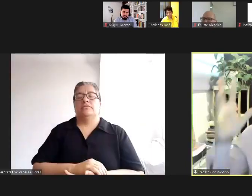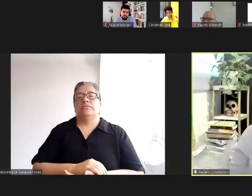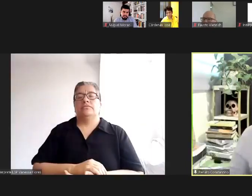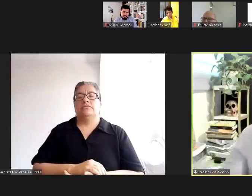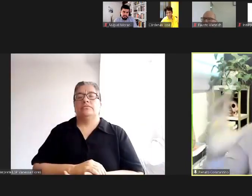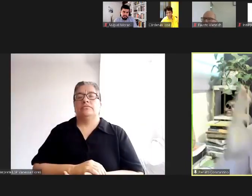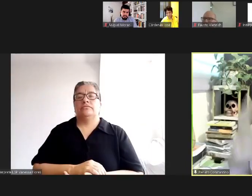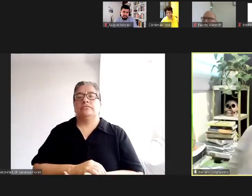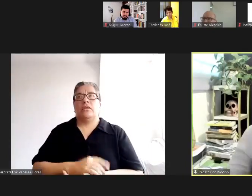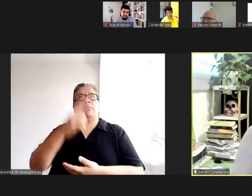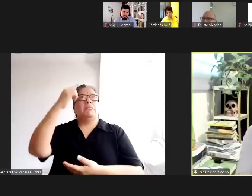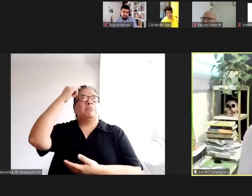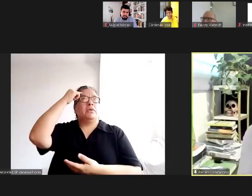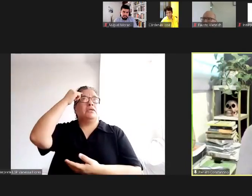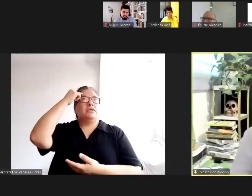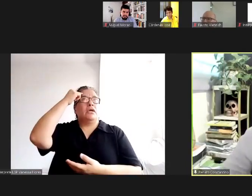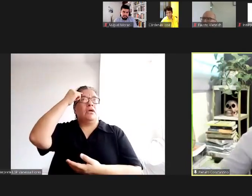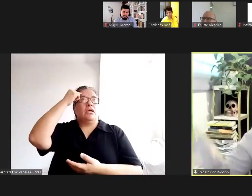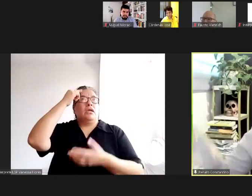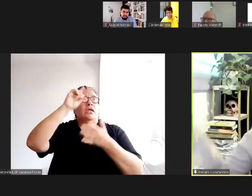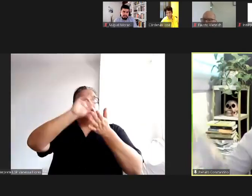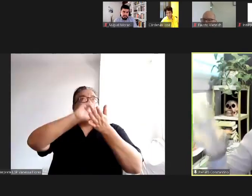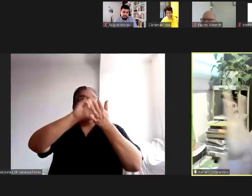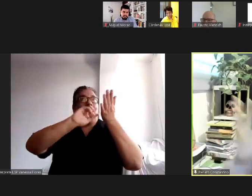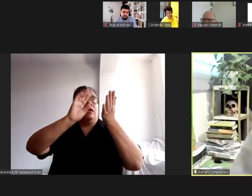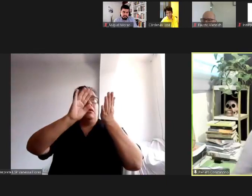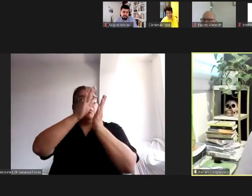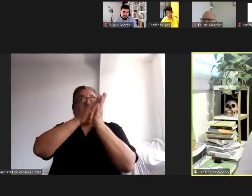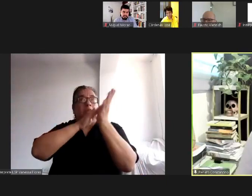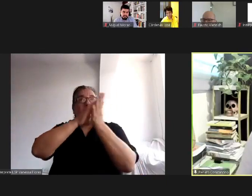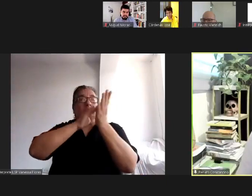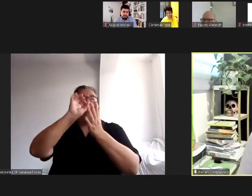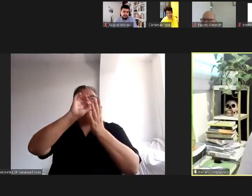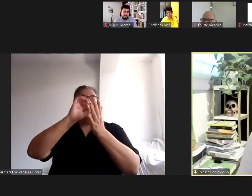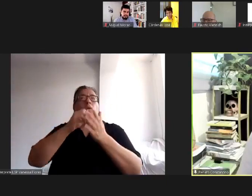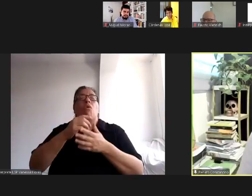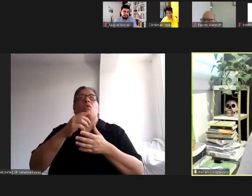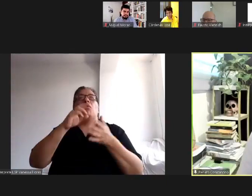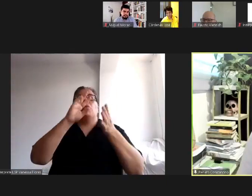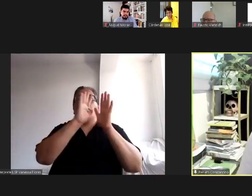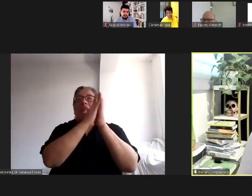audiotextos o braille. Y un poco como que esa fue la idea,